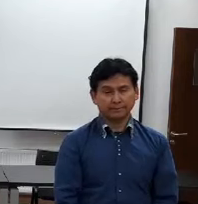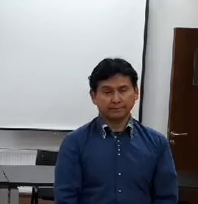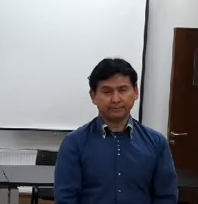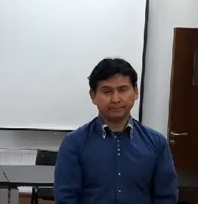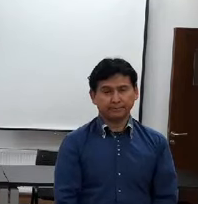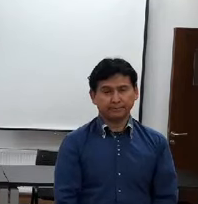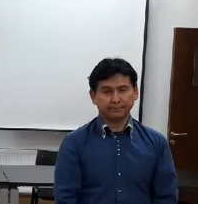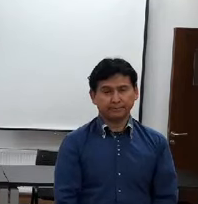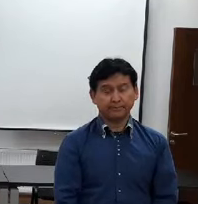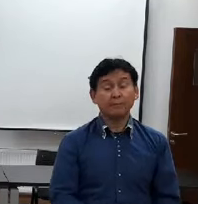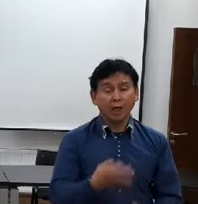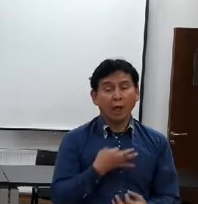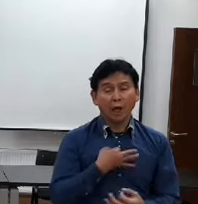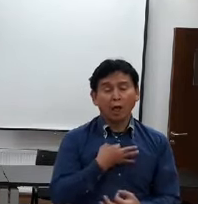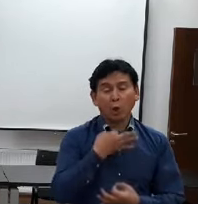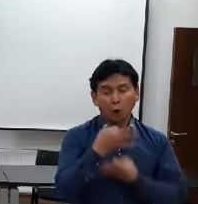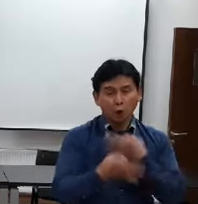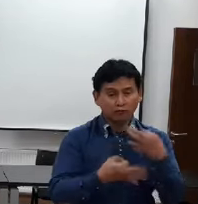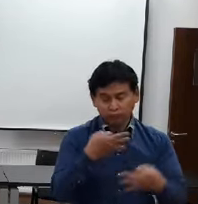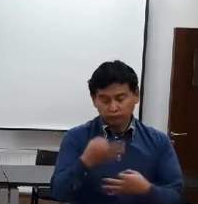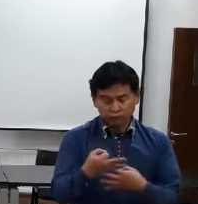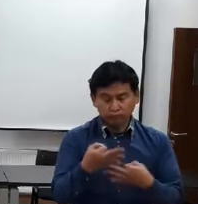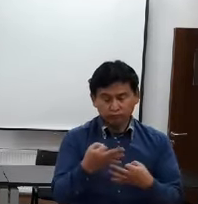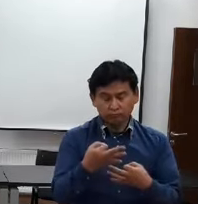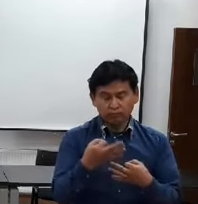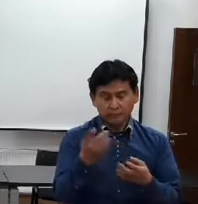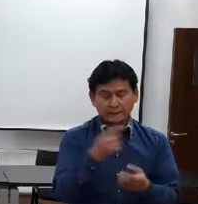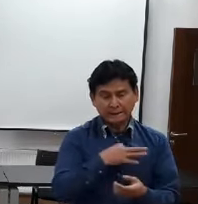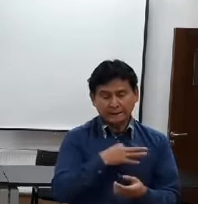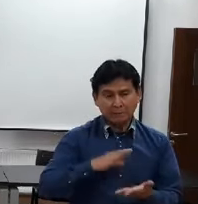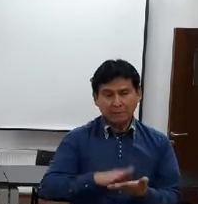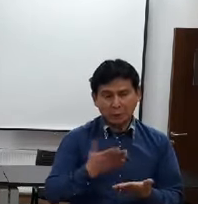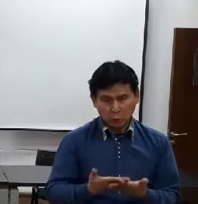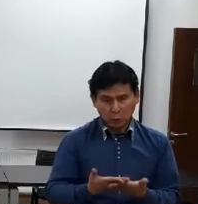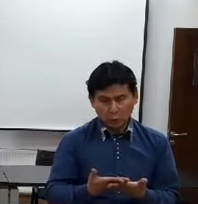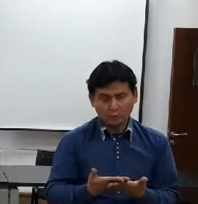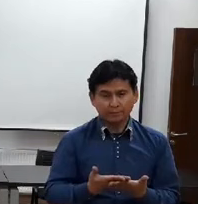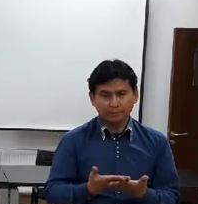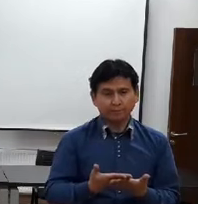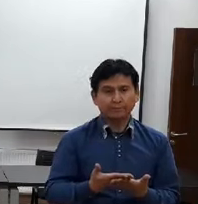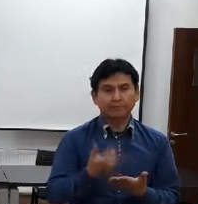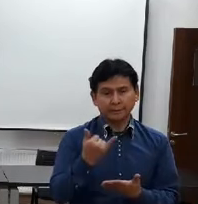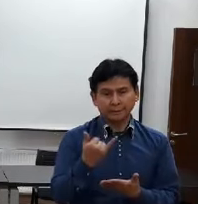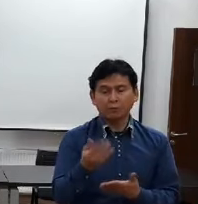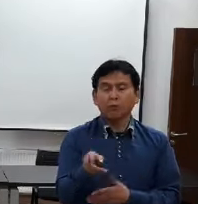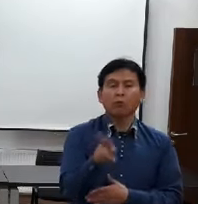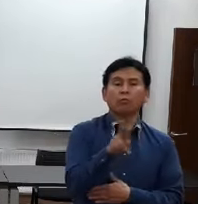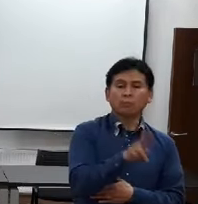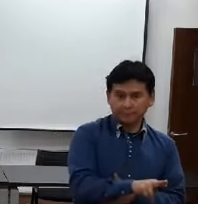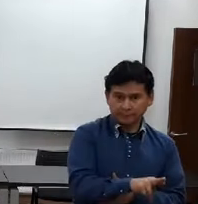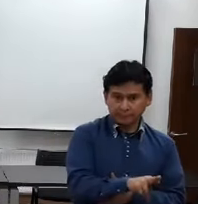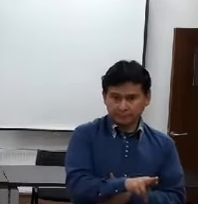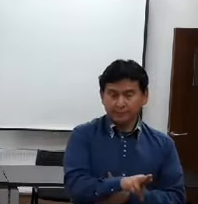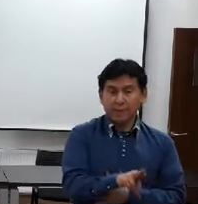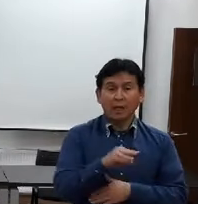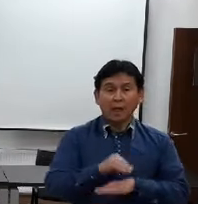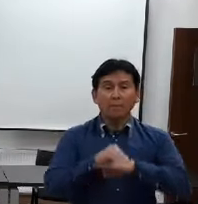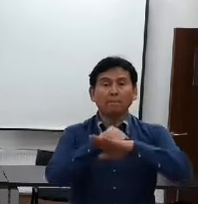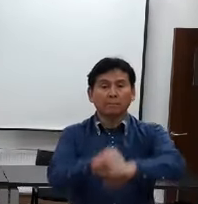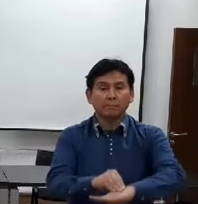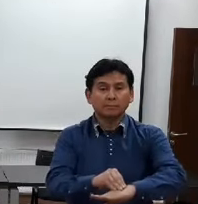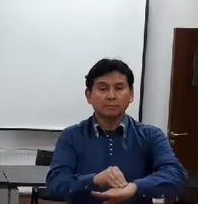Para continuar con las palabras de nuestra Seremi de Salud y reafirmar el mensaje que